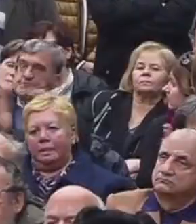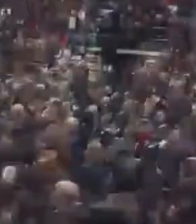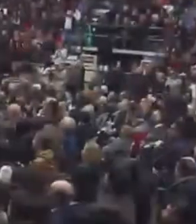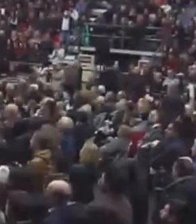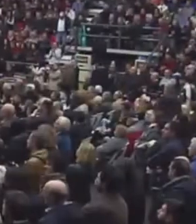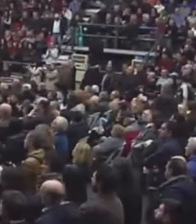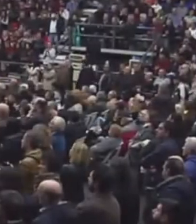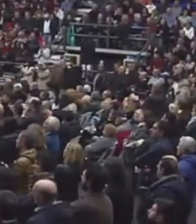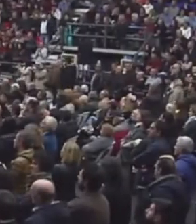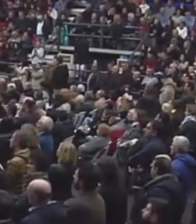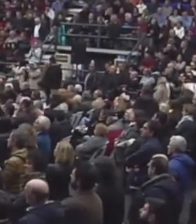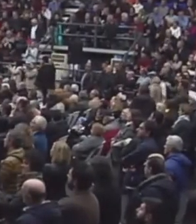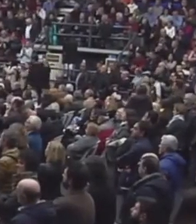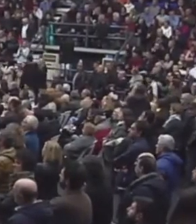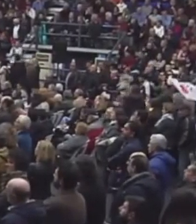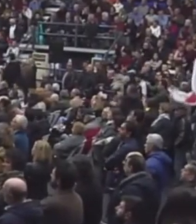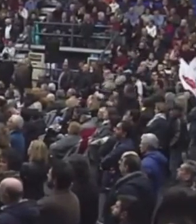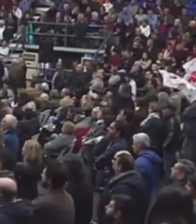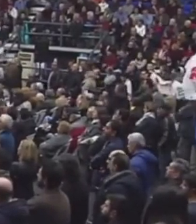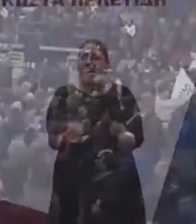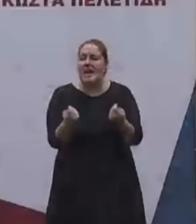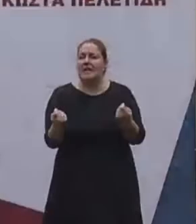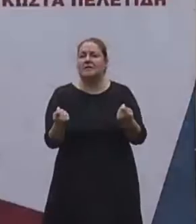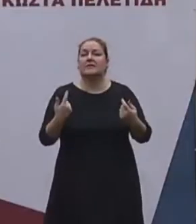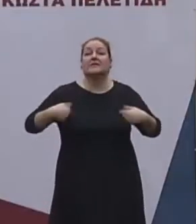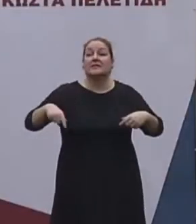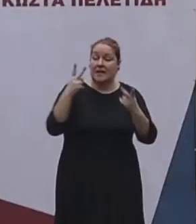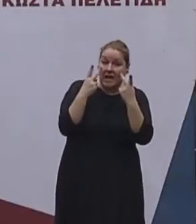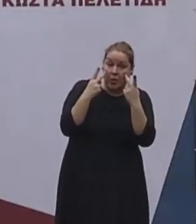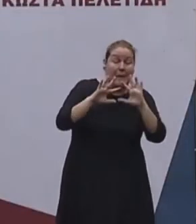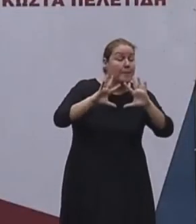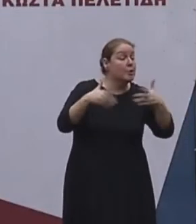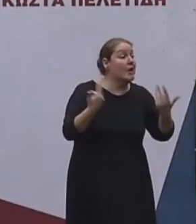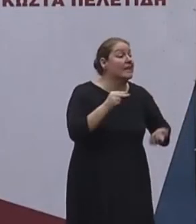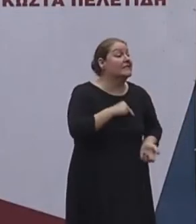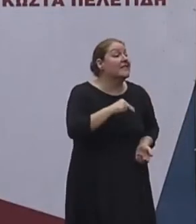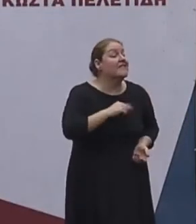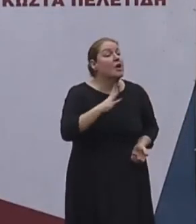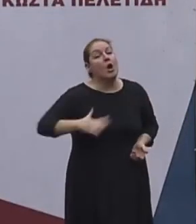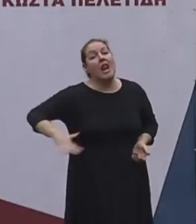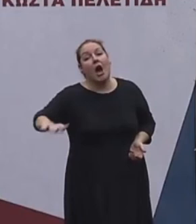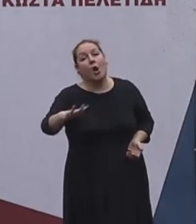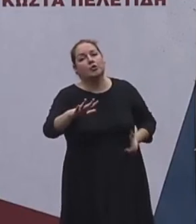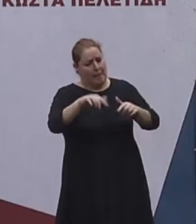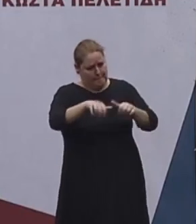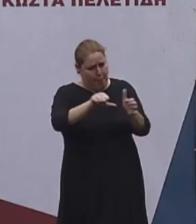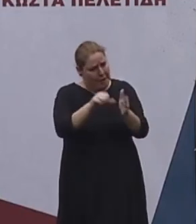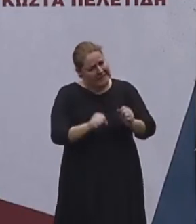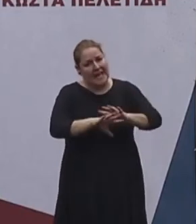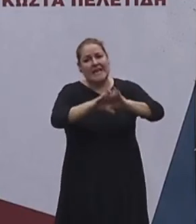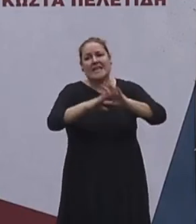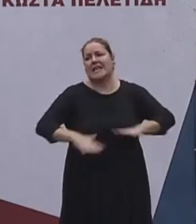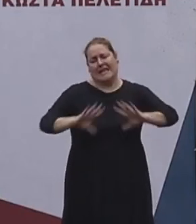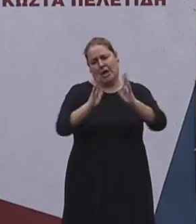συνταξιούχοι, να δούμε με καθαρή ματιά ποια είναι τα συμφέροντα του λαού στην πόλη μας και γενικότερα, και